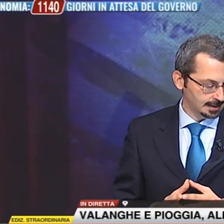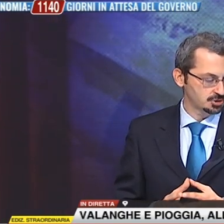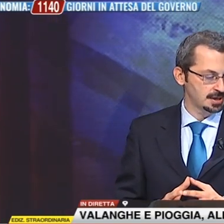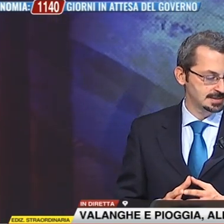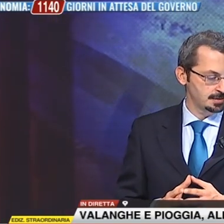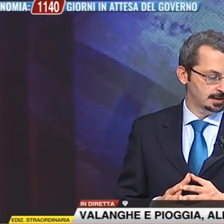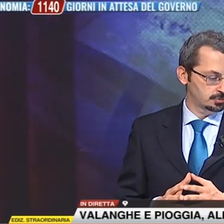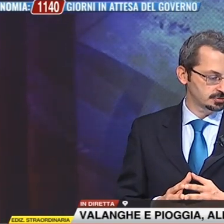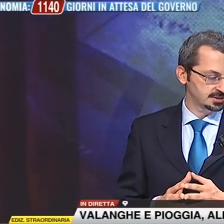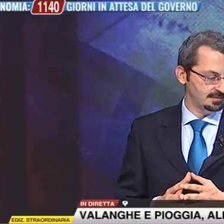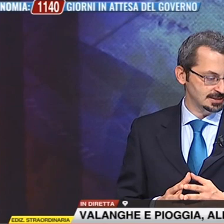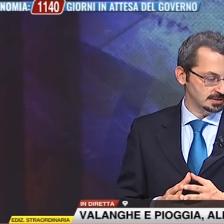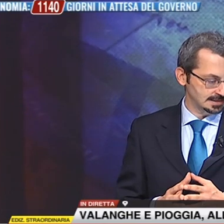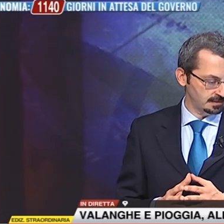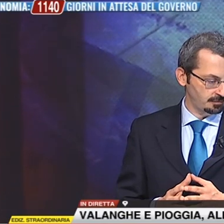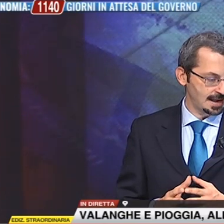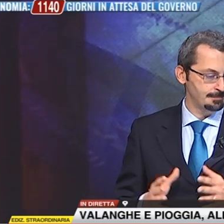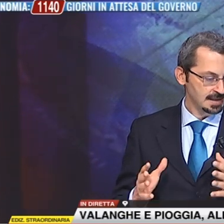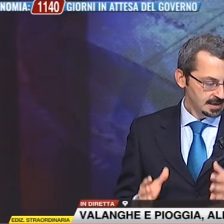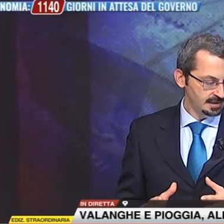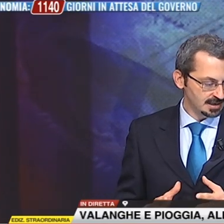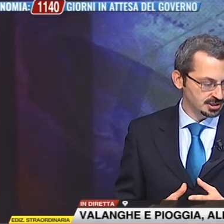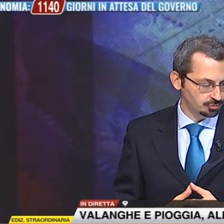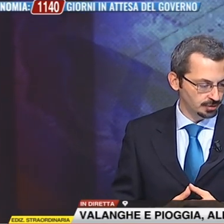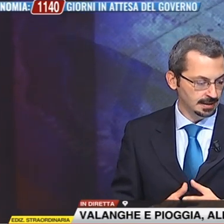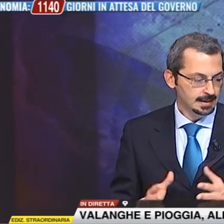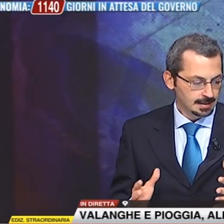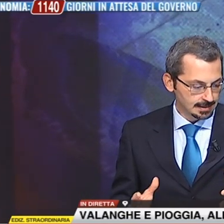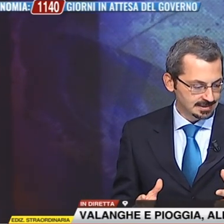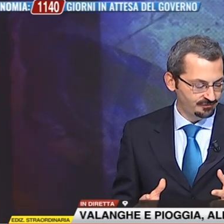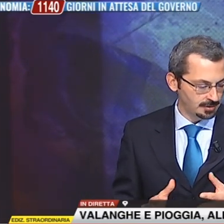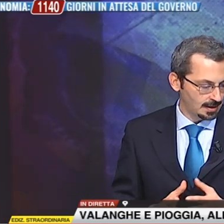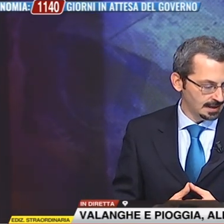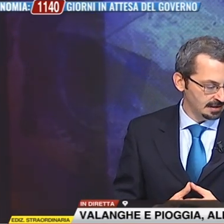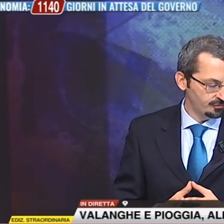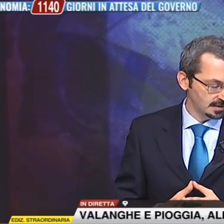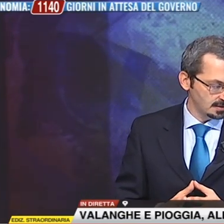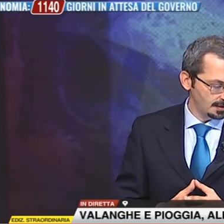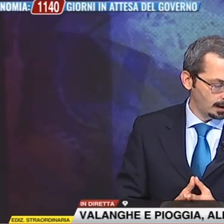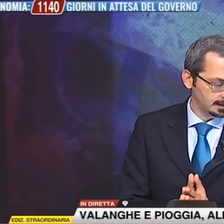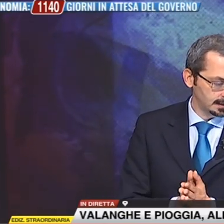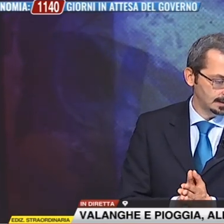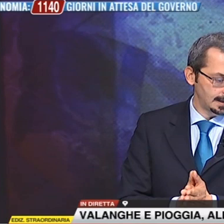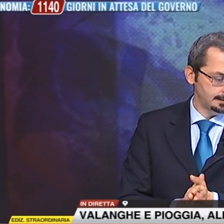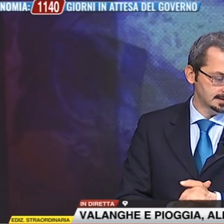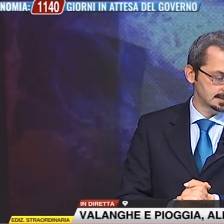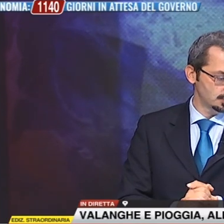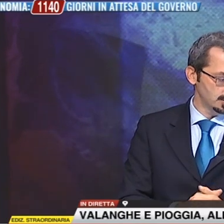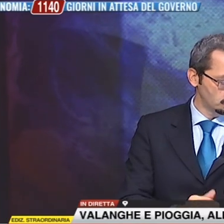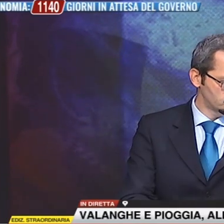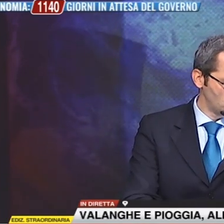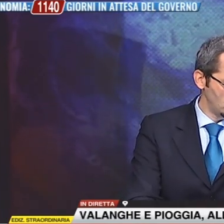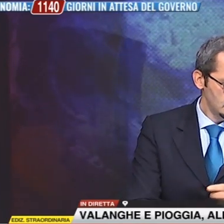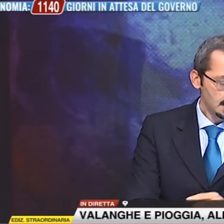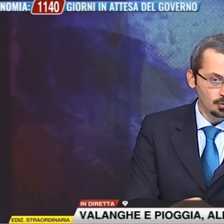le cancellazioni delle corse verso le stazioni friulane. I viaggiatori si affidano alle informazioni veicolate da Trenitalia nelle stazioni